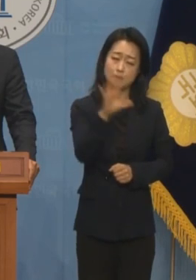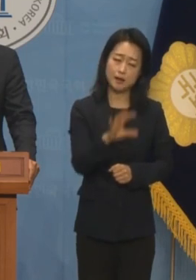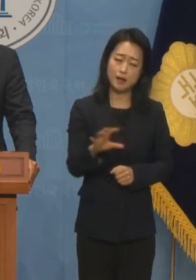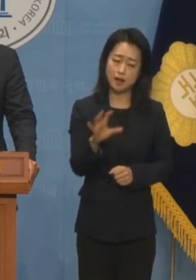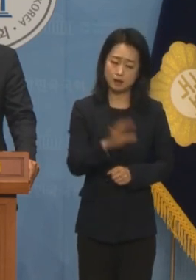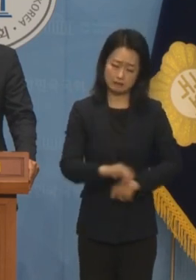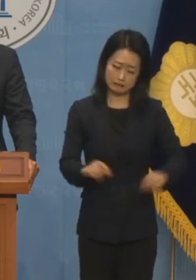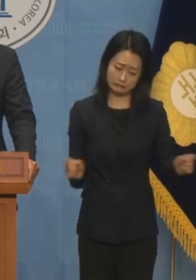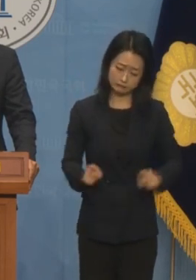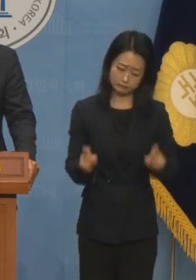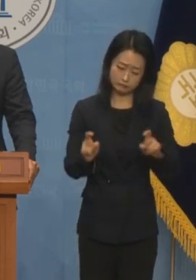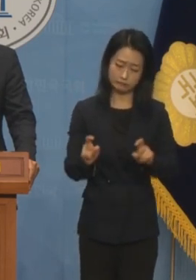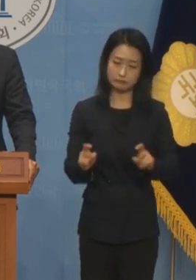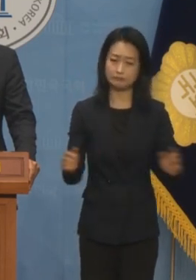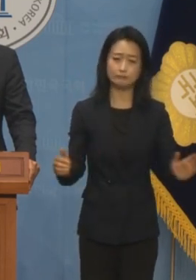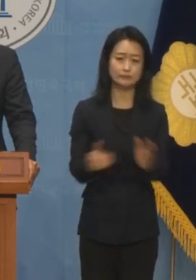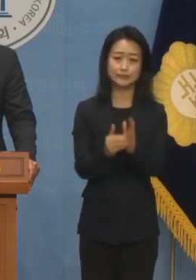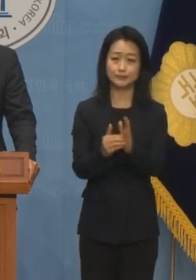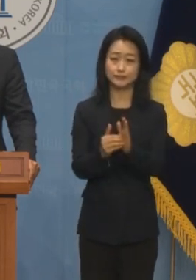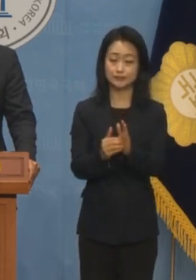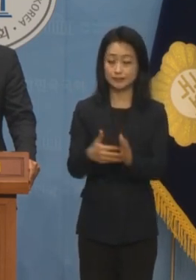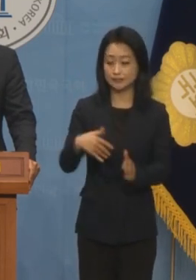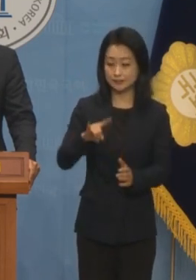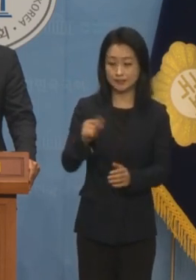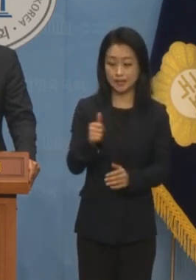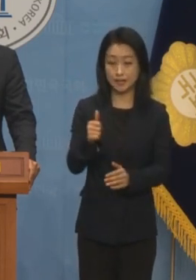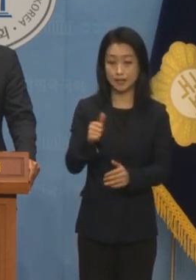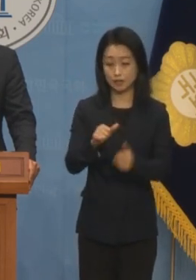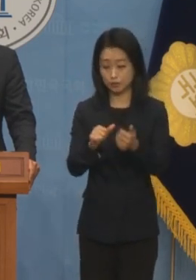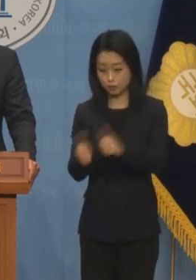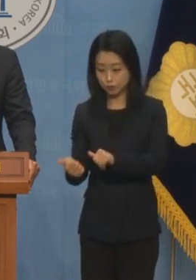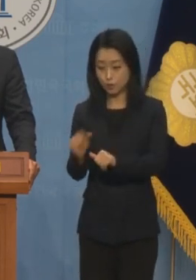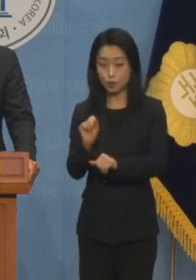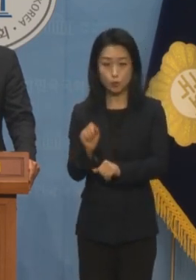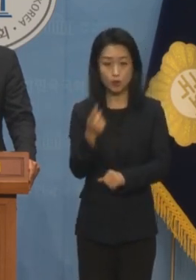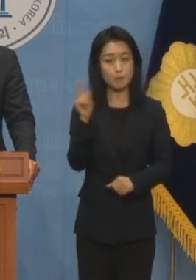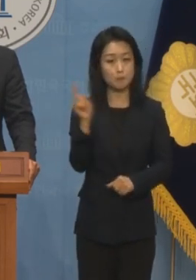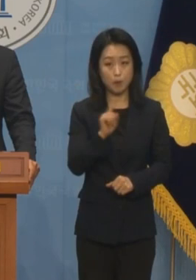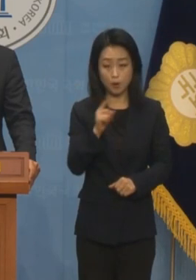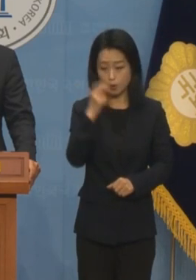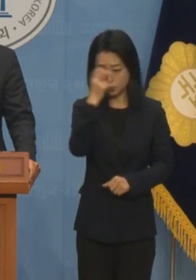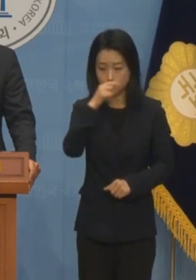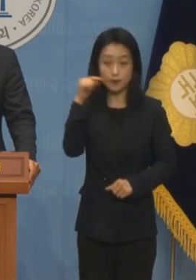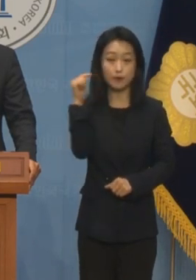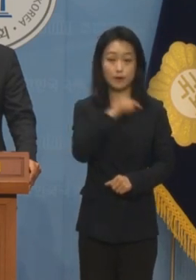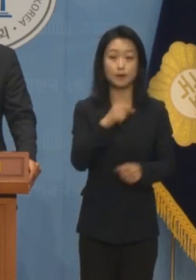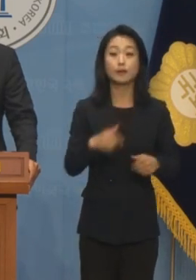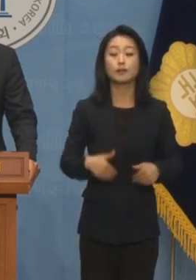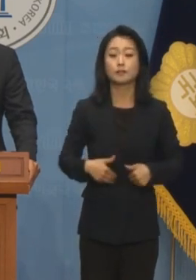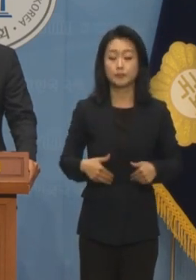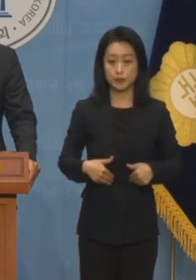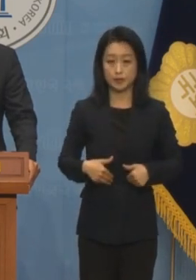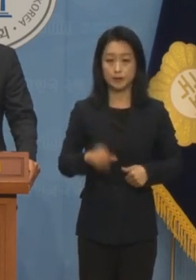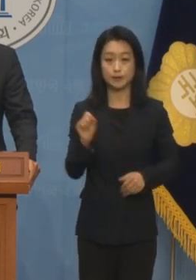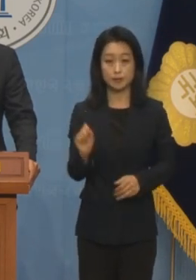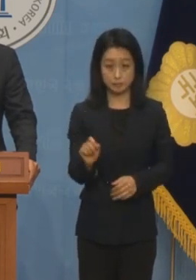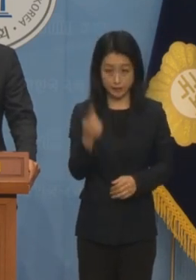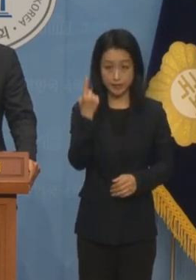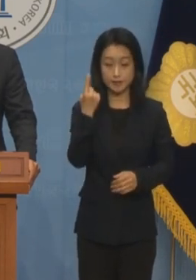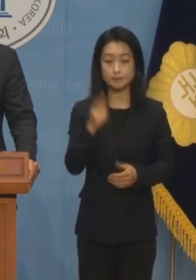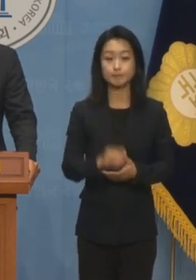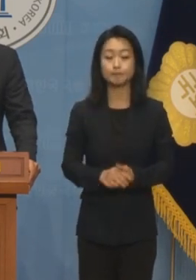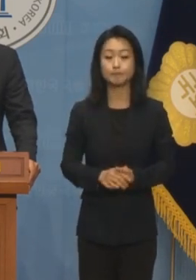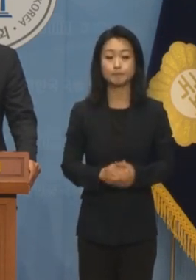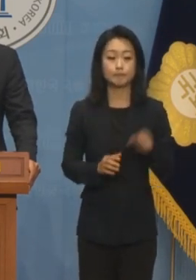끊어내고 하루빨리 최해병 사망 사건에 대한 진상규명이 필요합니다. 이에